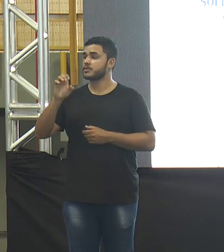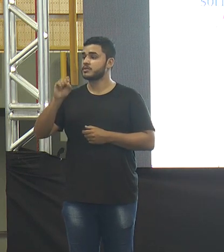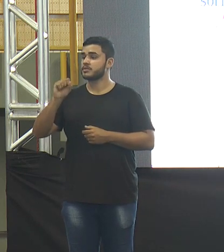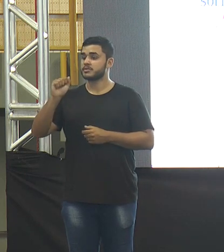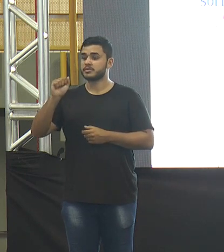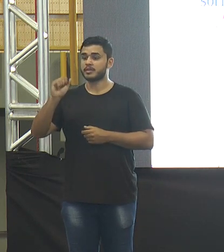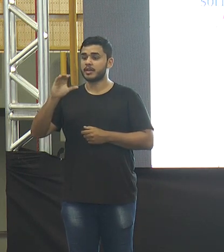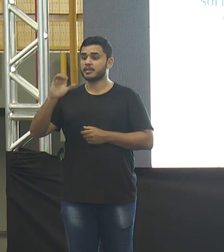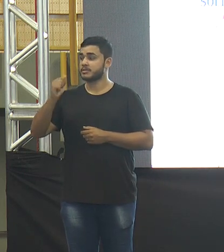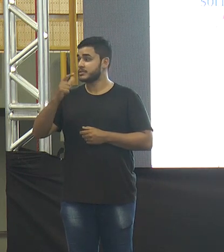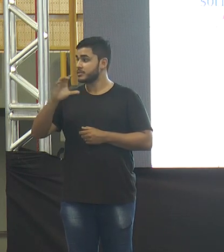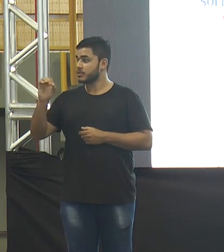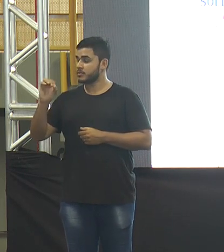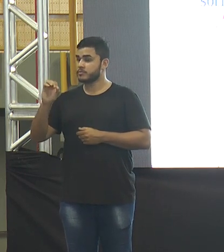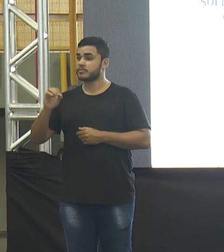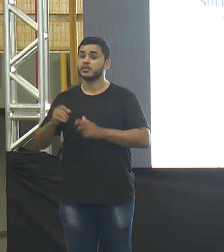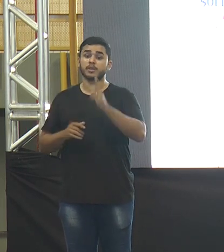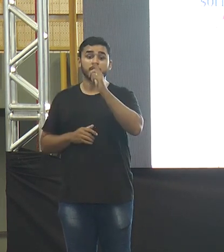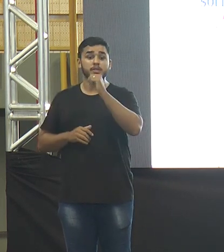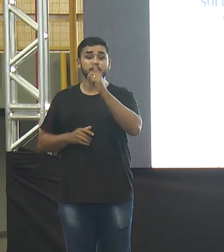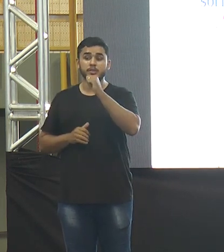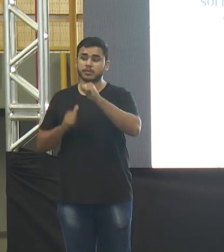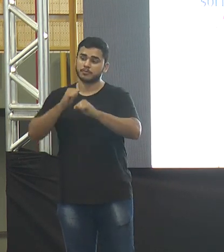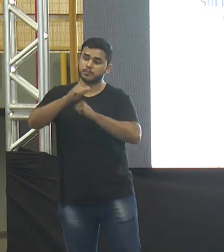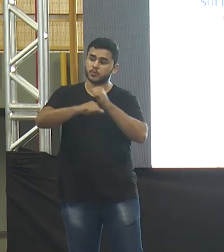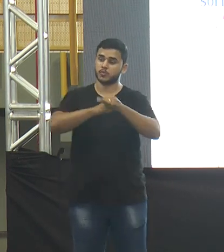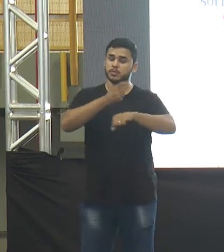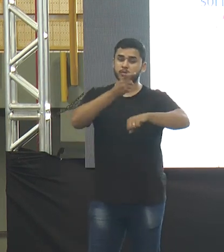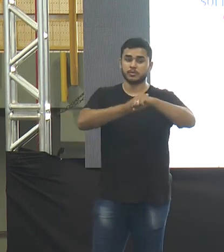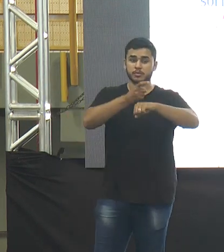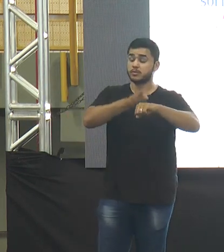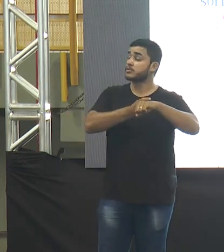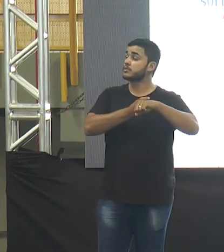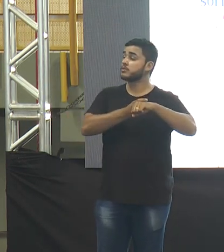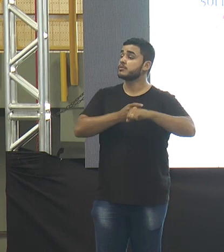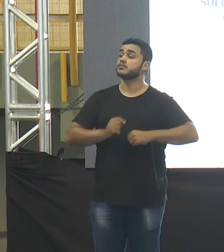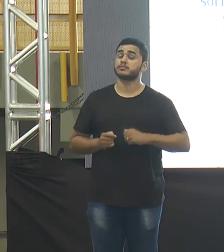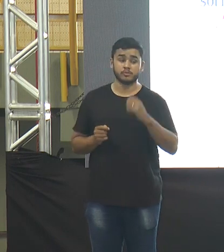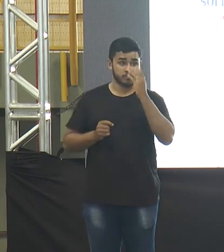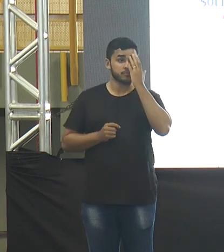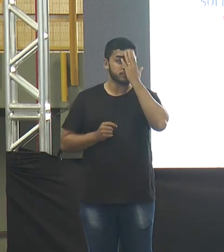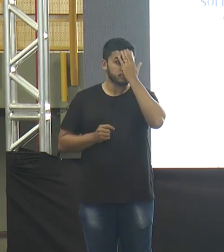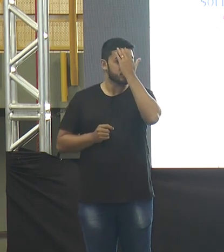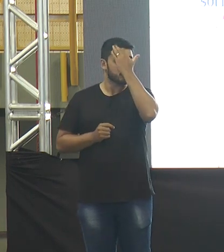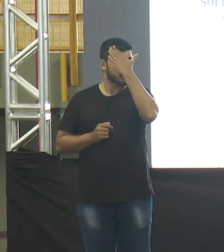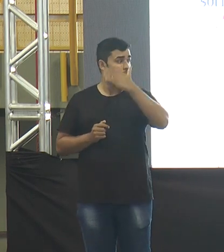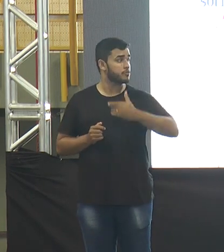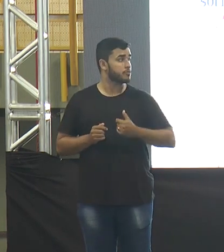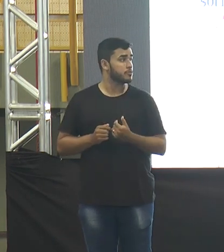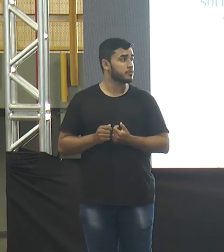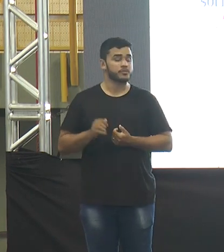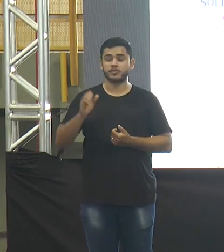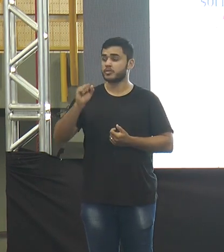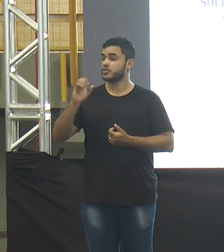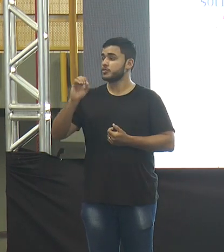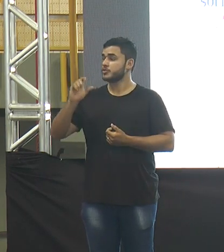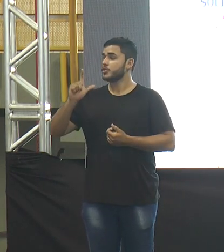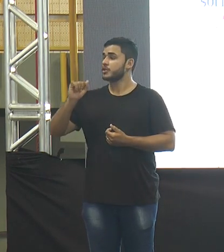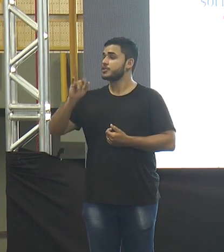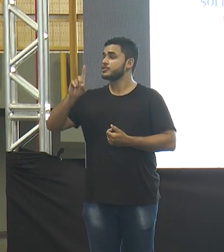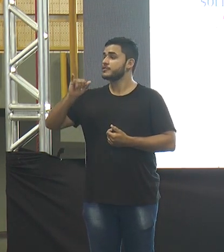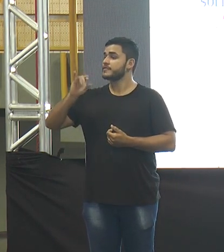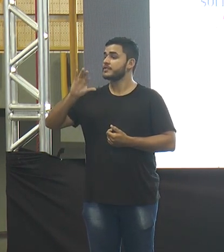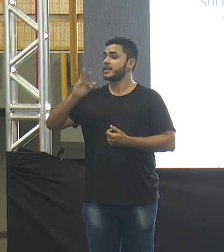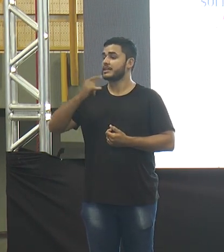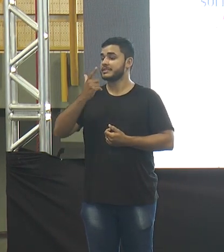Vocês conseguem ver? Então me ajuda, vai, fala comigo. Do líquido para o sólido, qual é o nome que a gente chama? Solidificação.